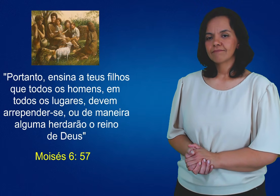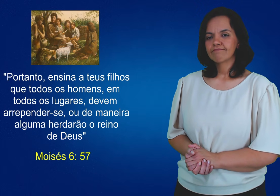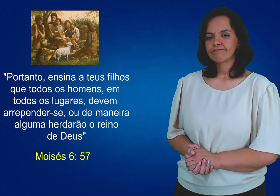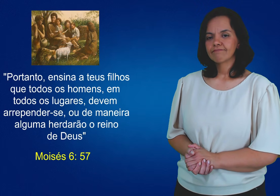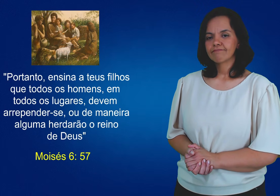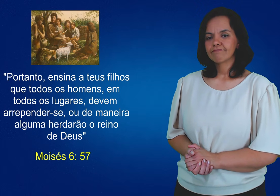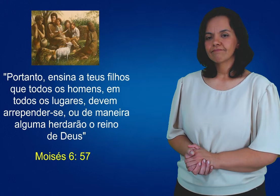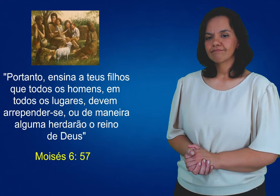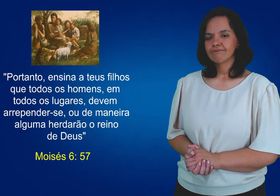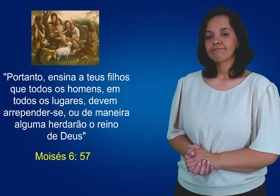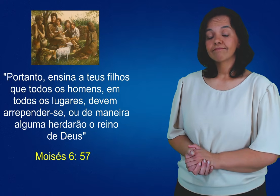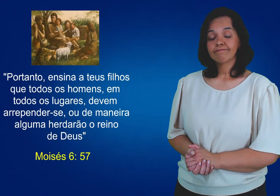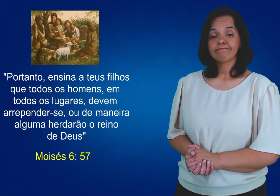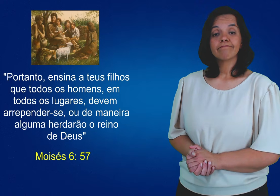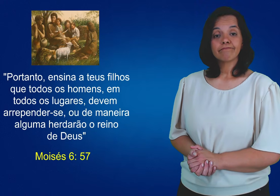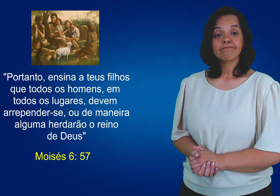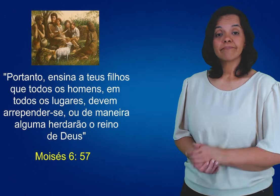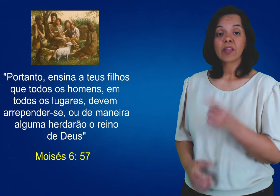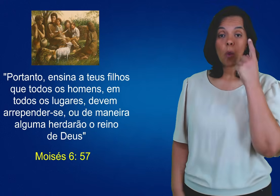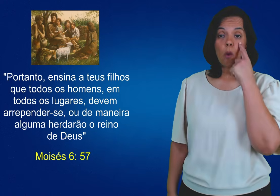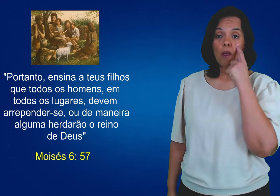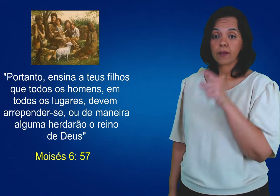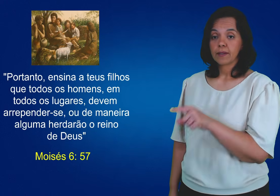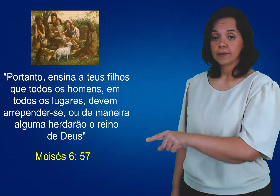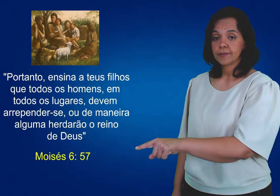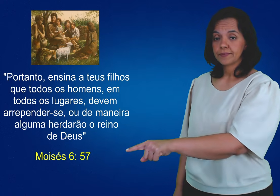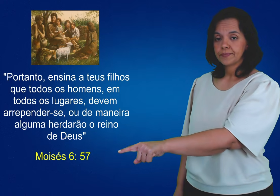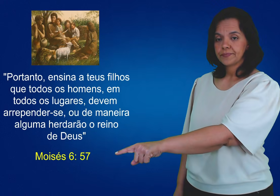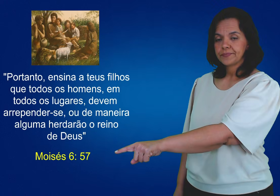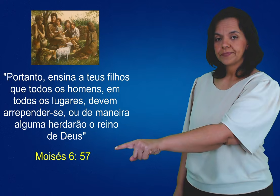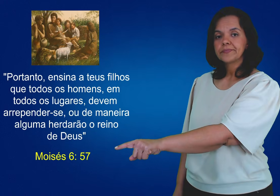herdarão o reino de Deus. Moisés 6:57.